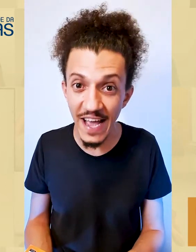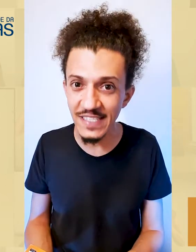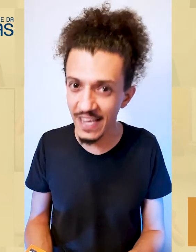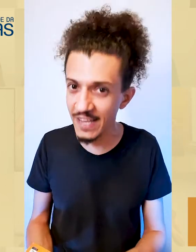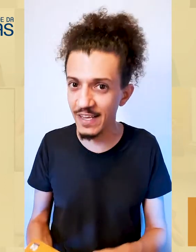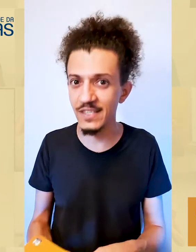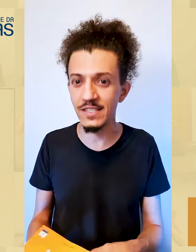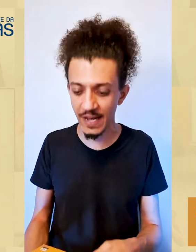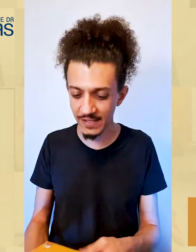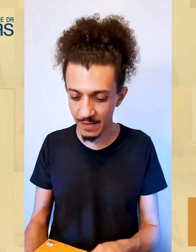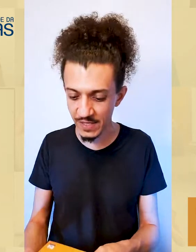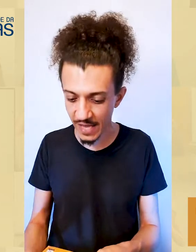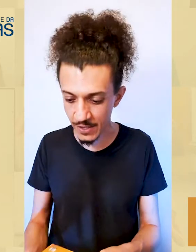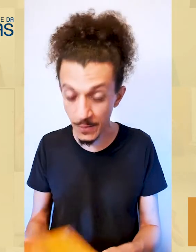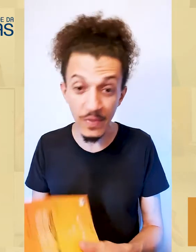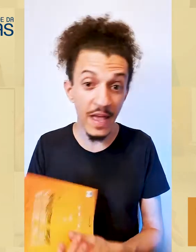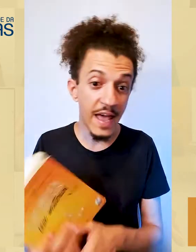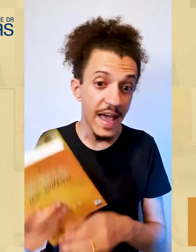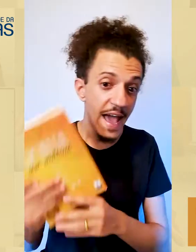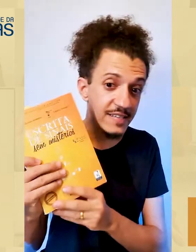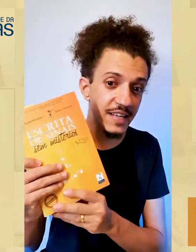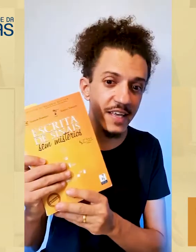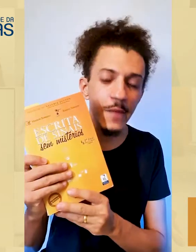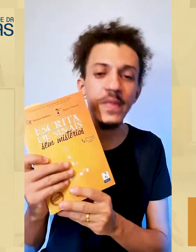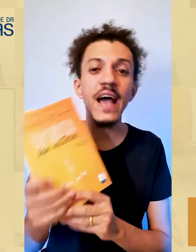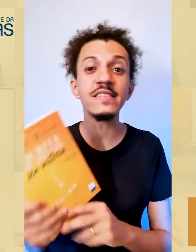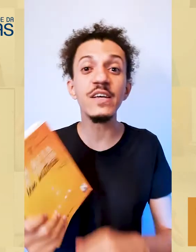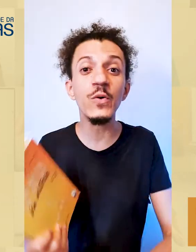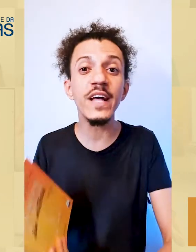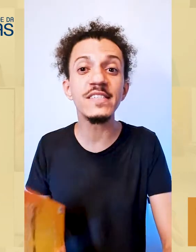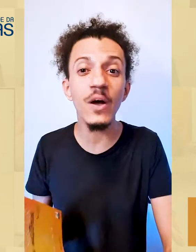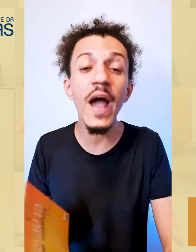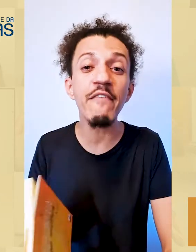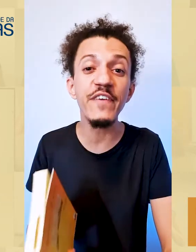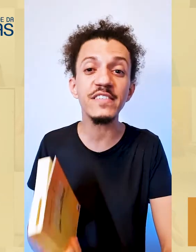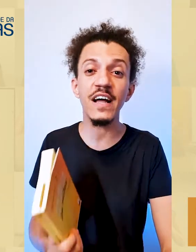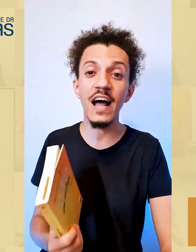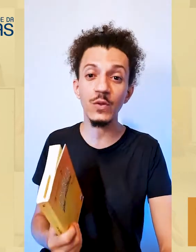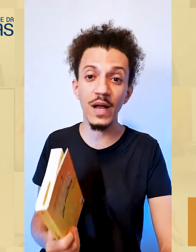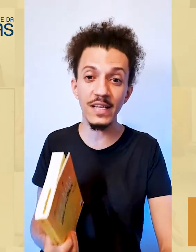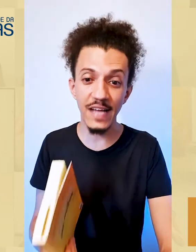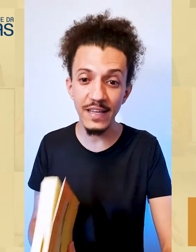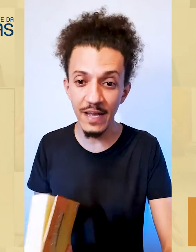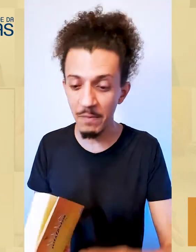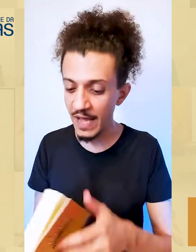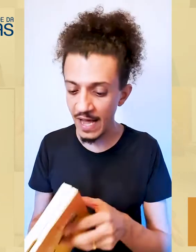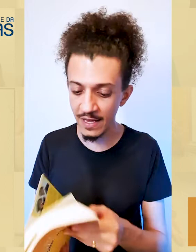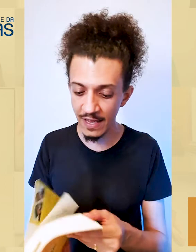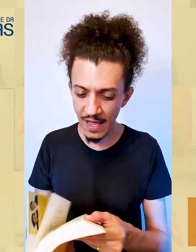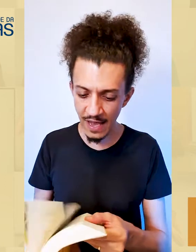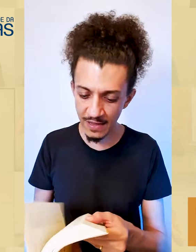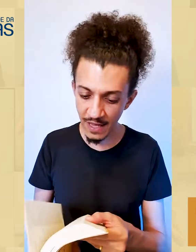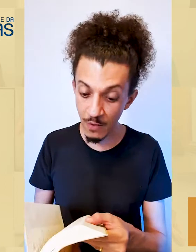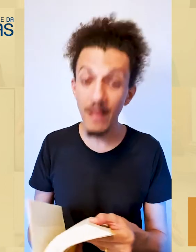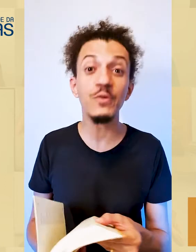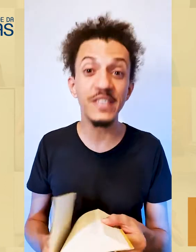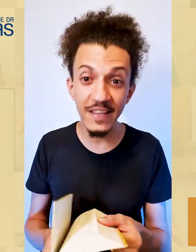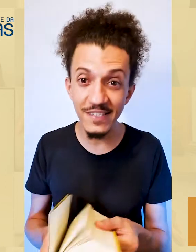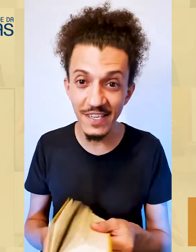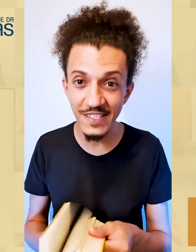livro Escrita de Sinais Sem Mistérios. Essa daqui é a segunda edição revista, atualizada e ampliada. Ela